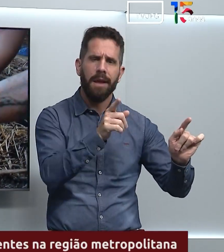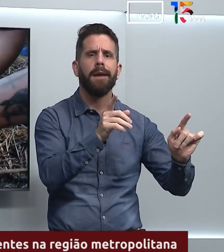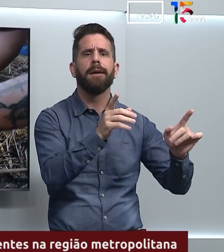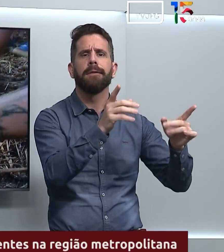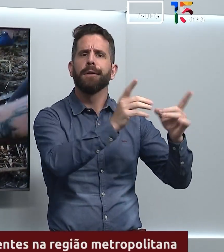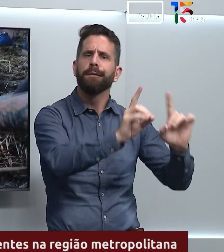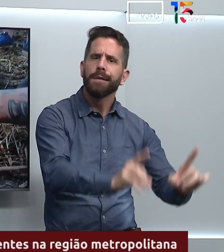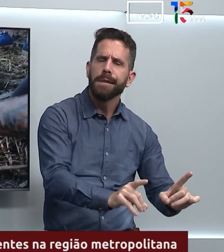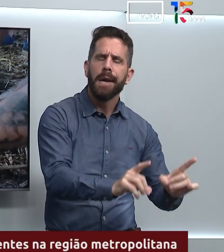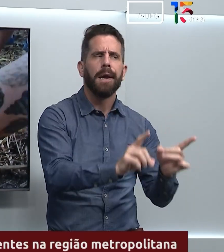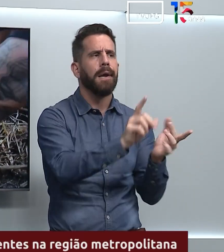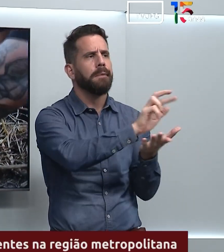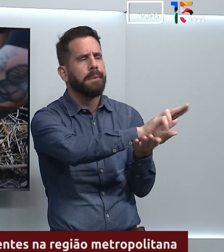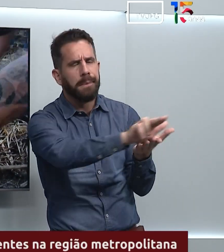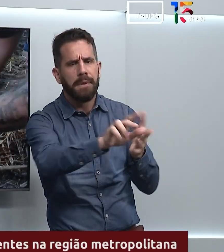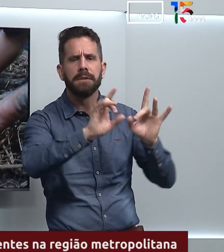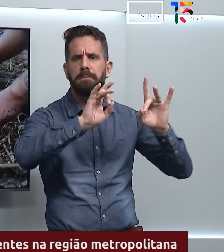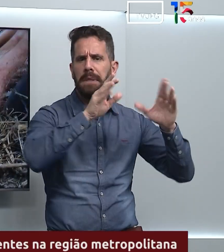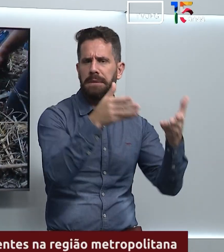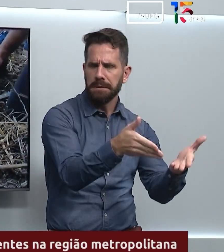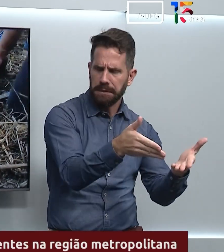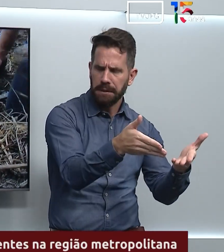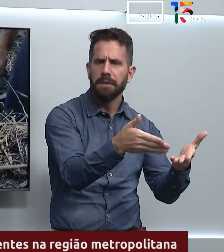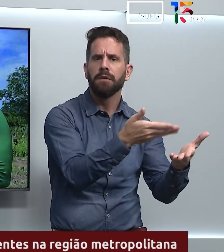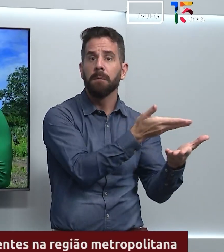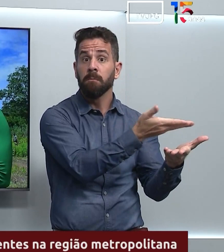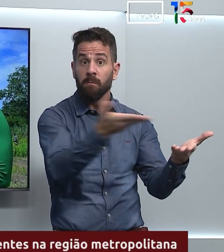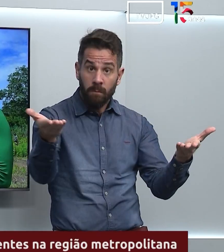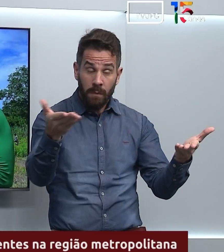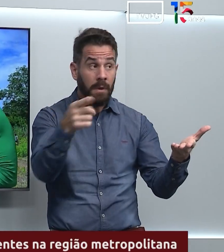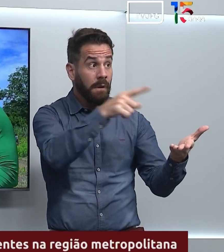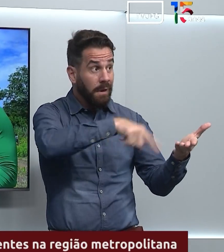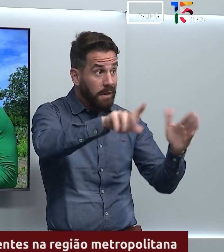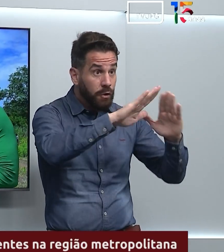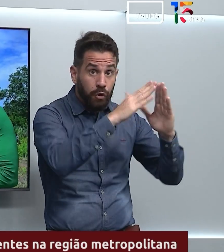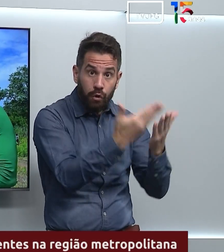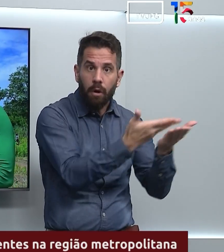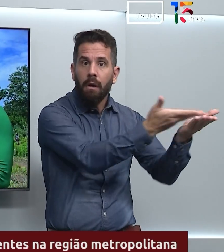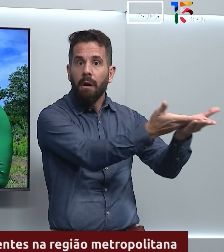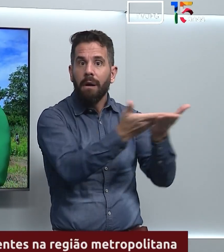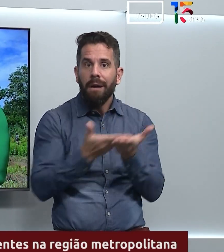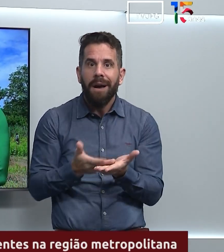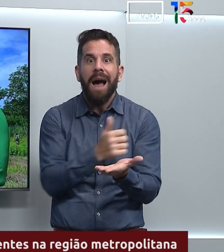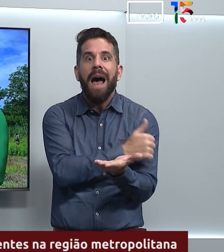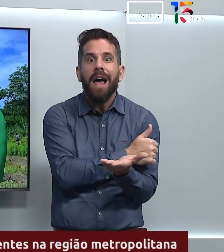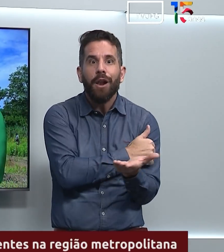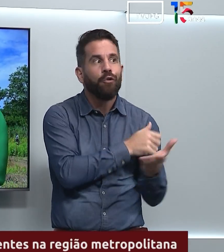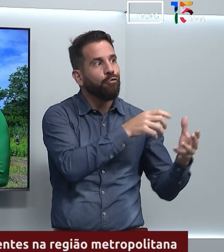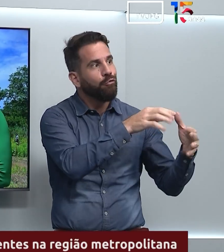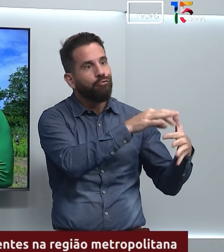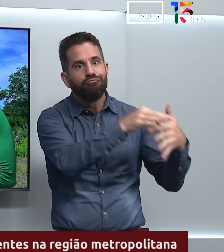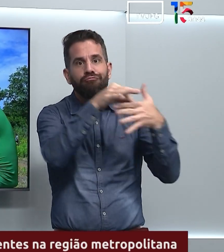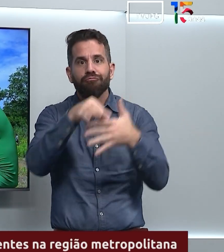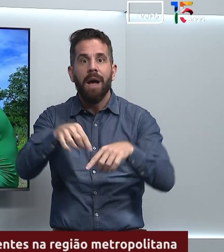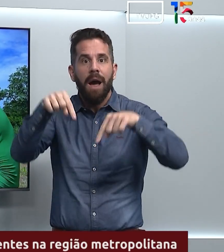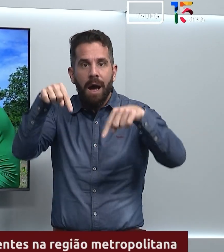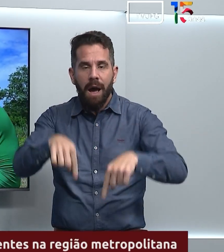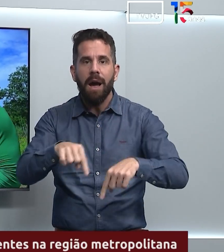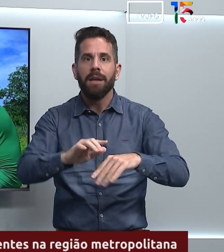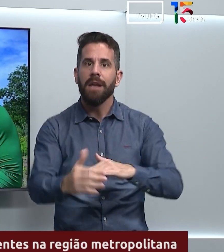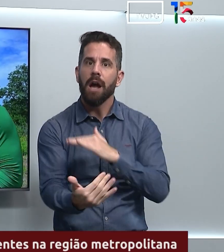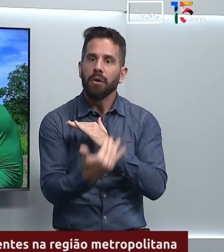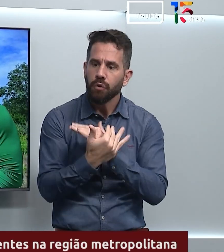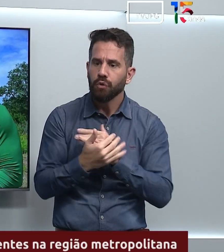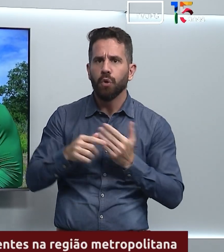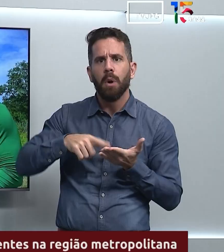em geral, para que essas escolas também tragam esses alunos e eles possam participar e se conscientizar também